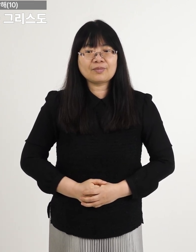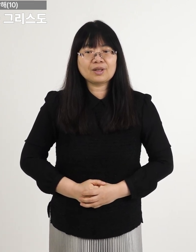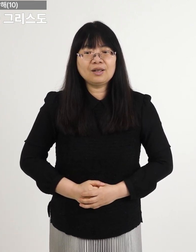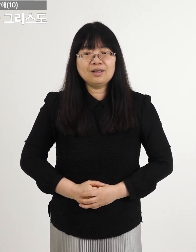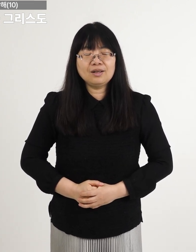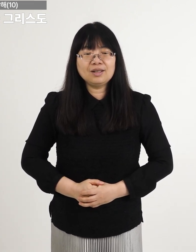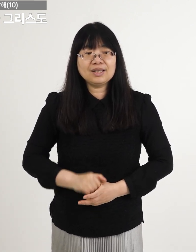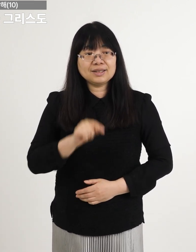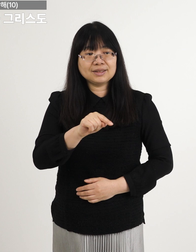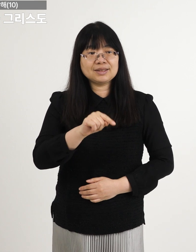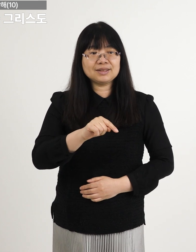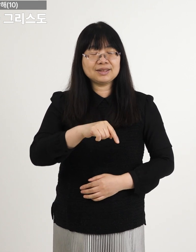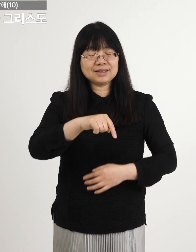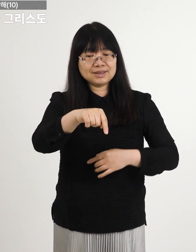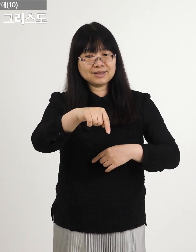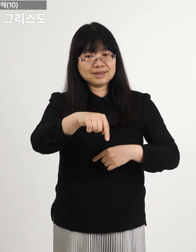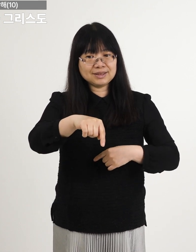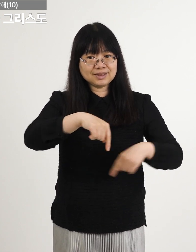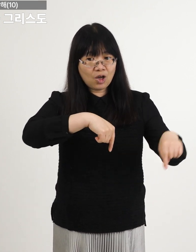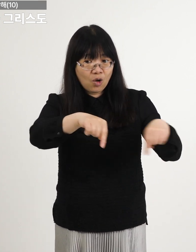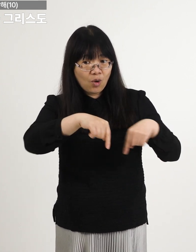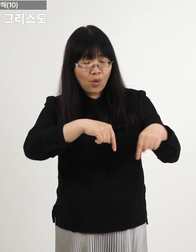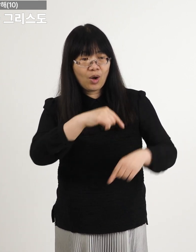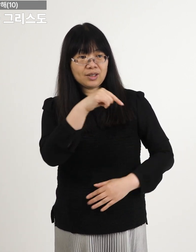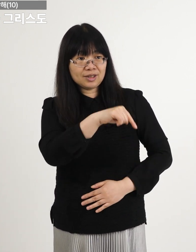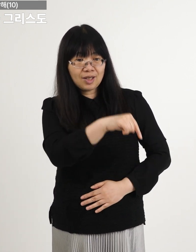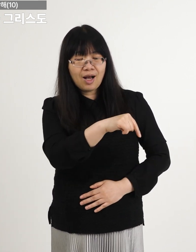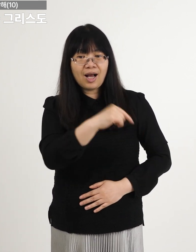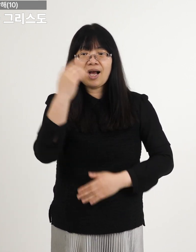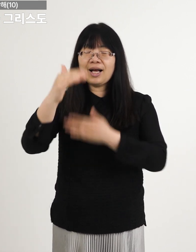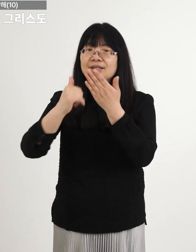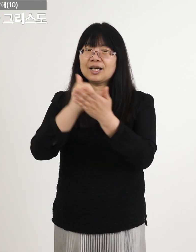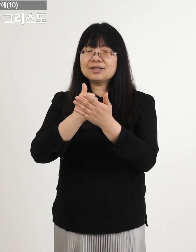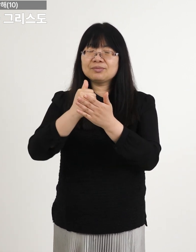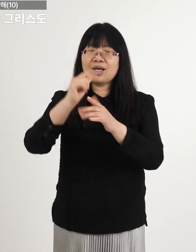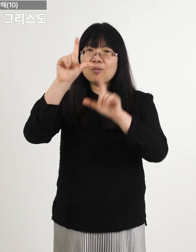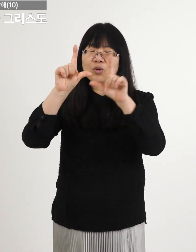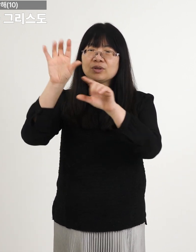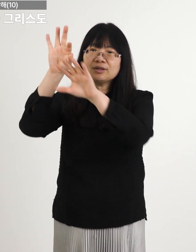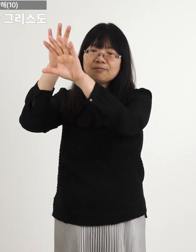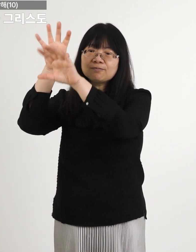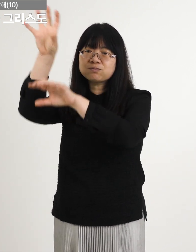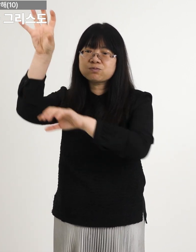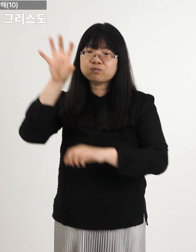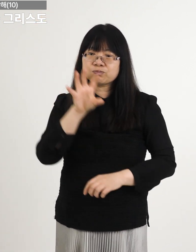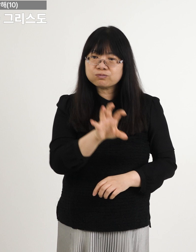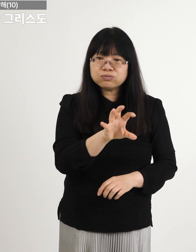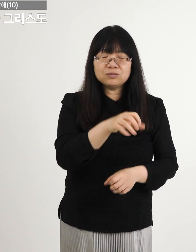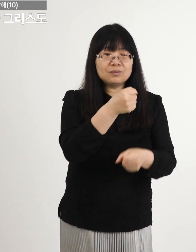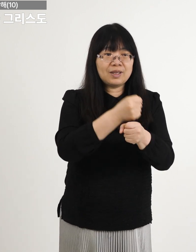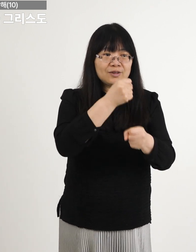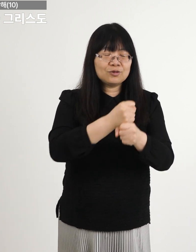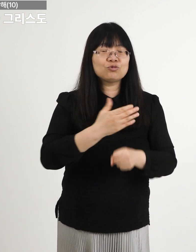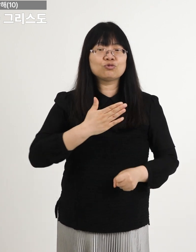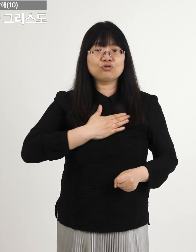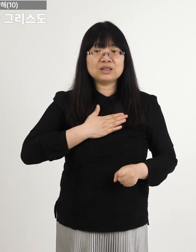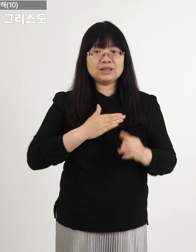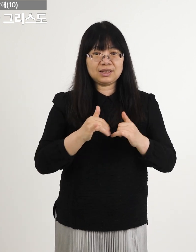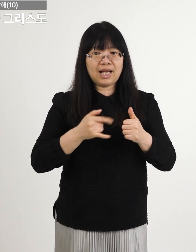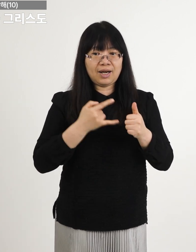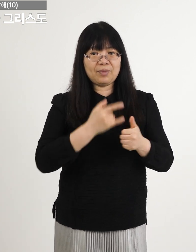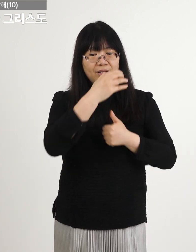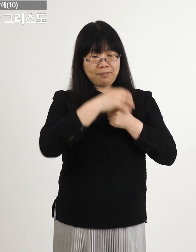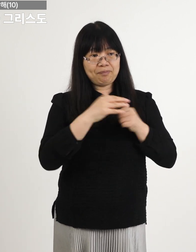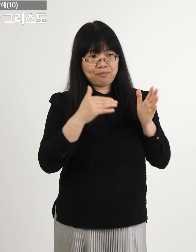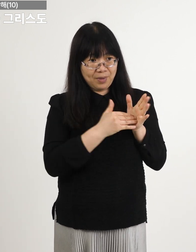그러니까 그 경영을 하나님의 형상대로 지음받은 우리에게 맡기신 거란 말이죠.